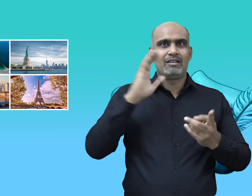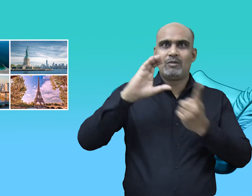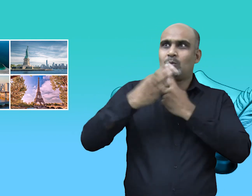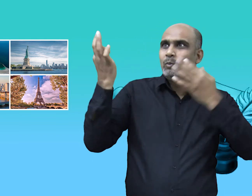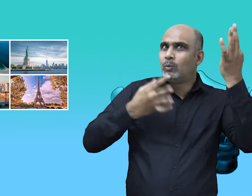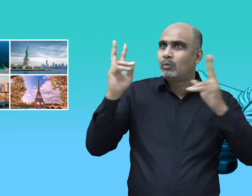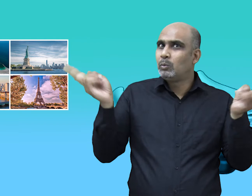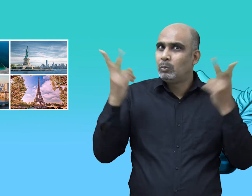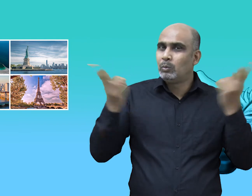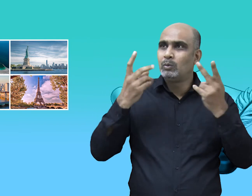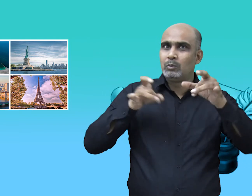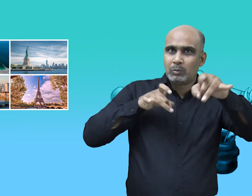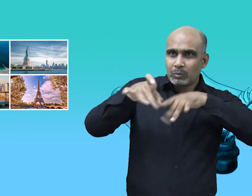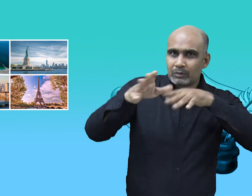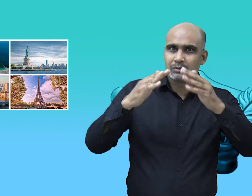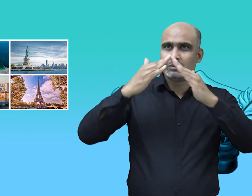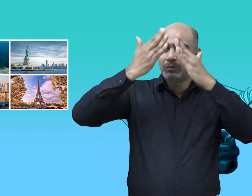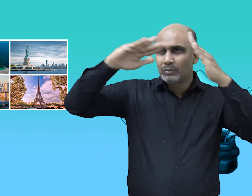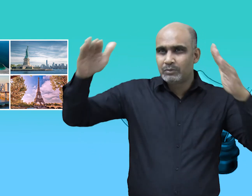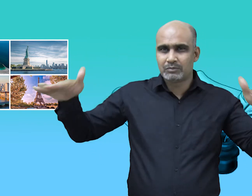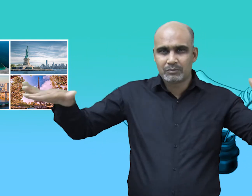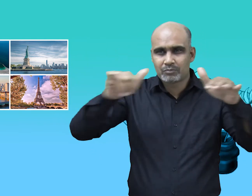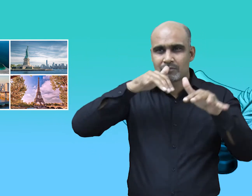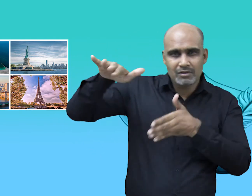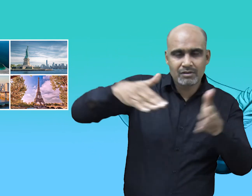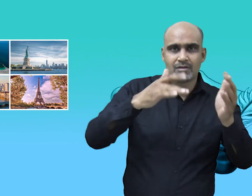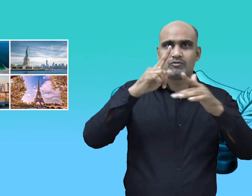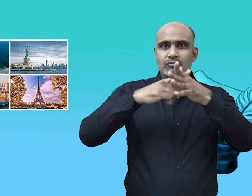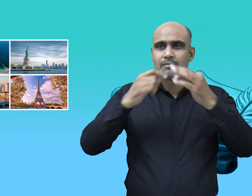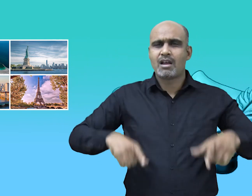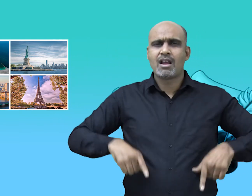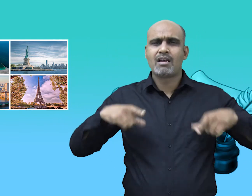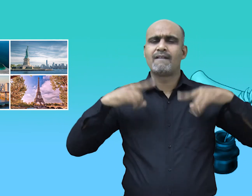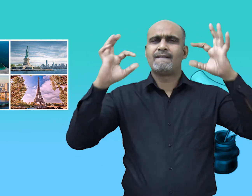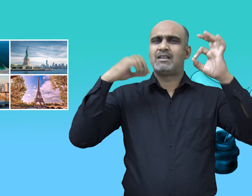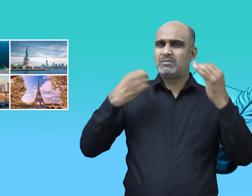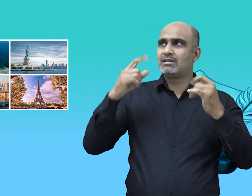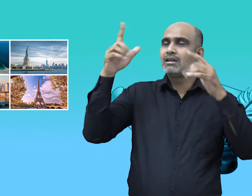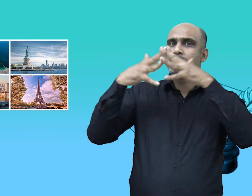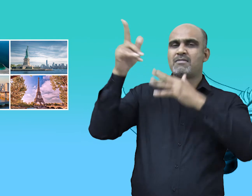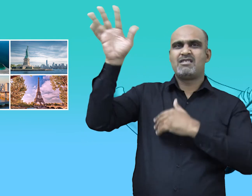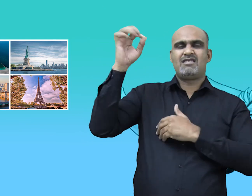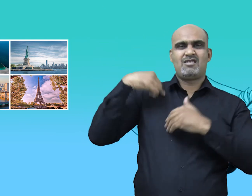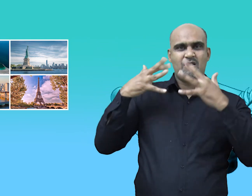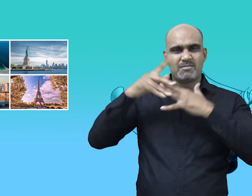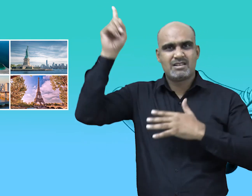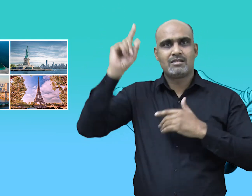हैं, क्योंकि वहाँ के शहर अधिक विकसित हैं। यहाँ के लोग विदेश के प्राकृतिक सौंदर्य से आकर्षित हैं, इसलिए